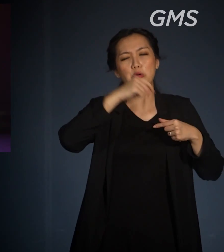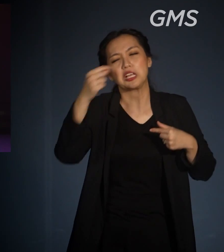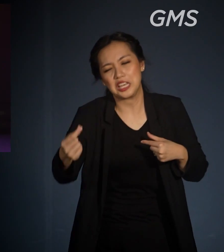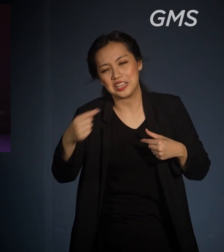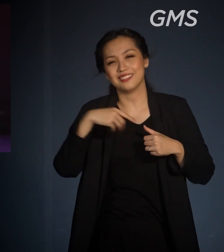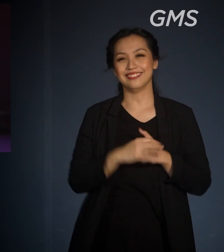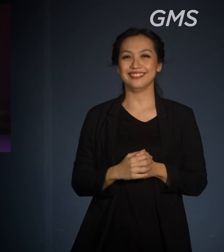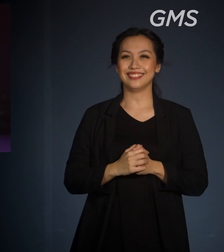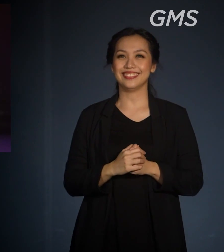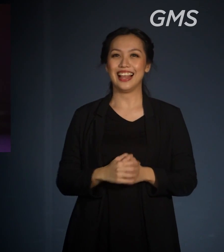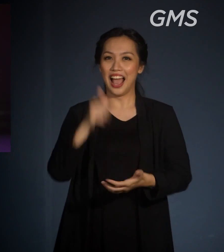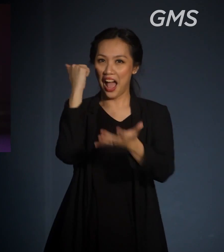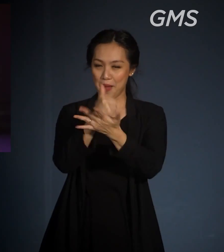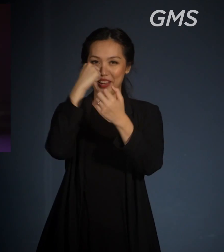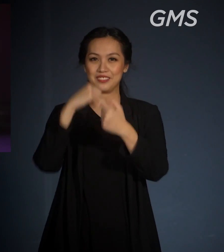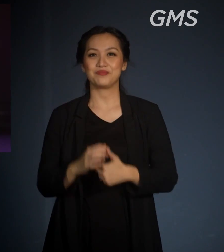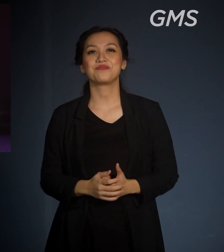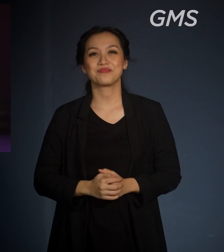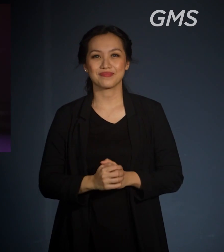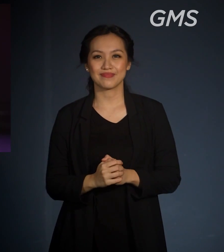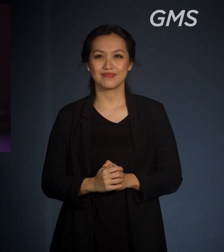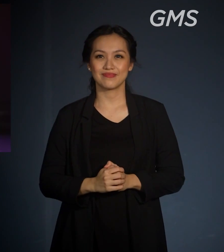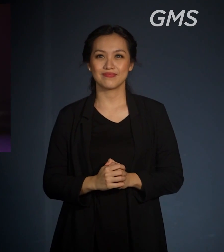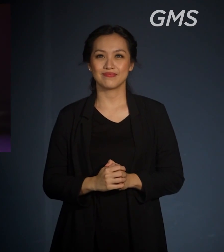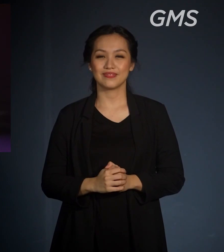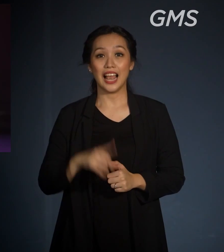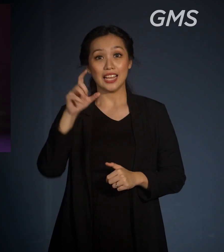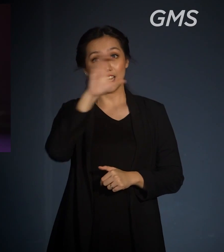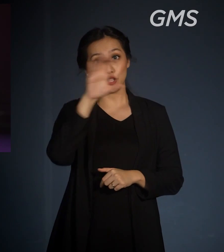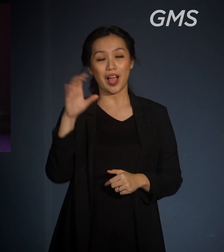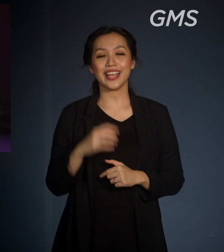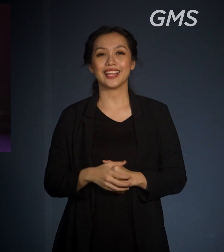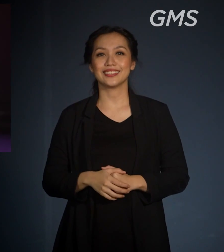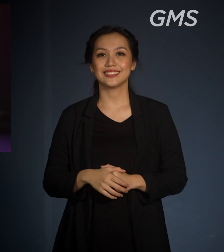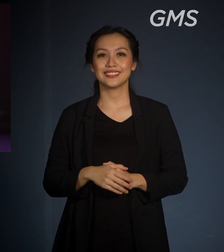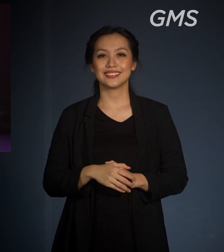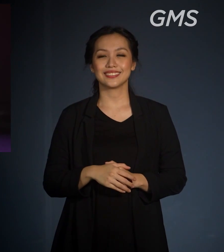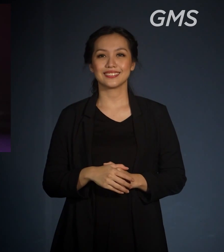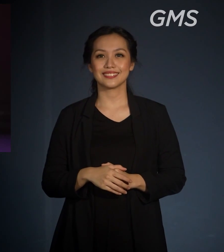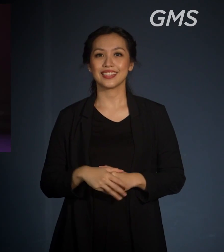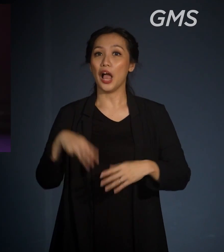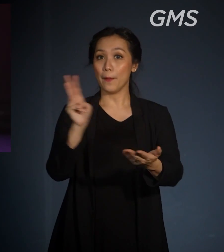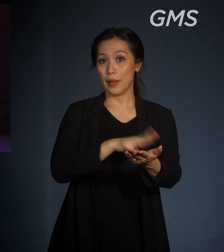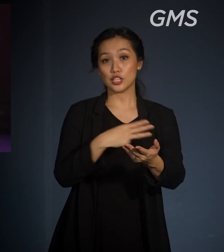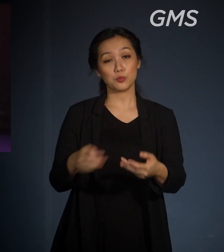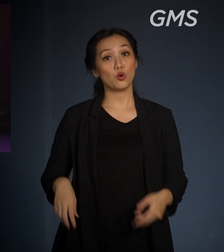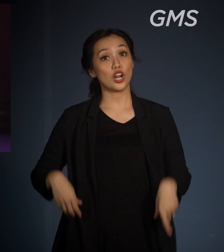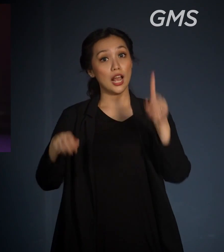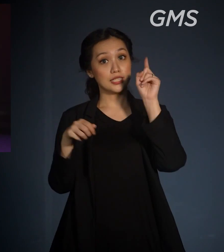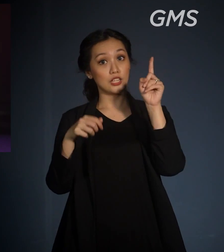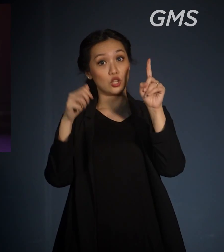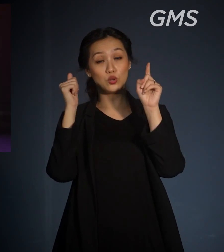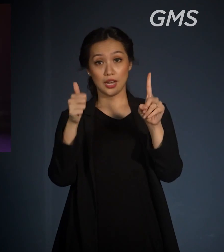merugi. Katakan amin. Satu ayat setelah itu kita selesai. Mazmur 116